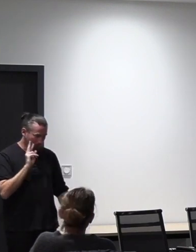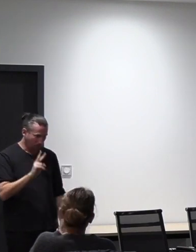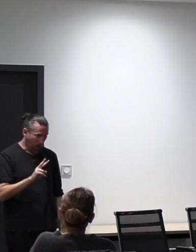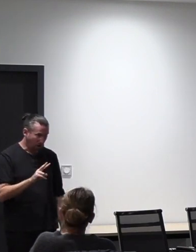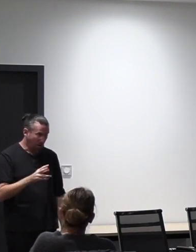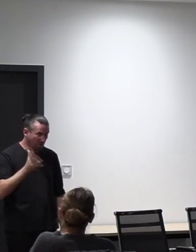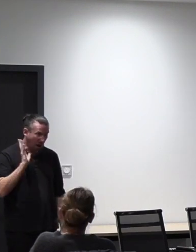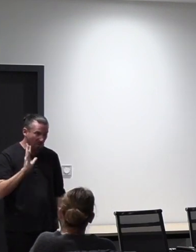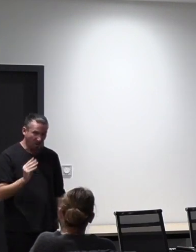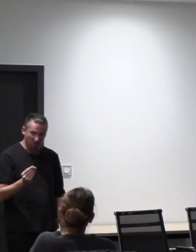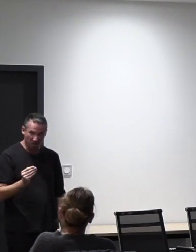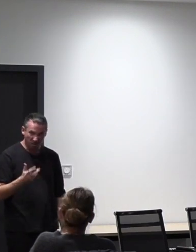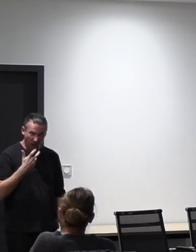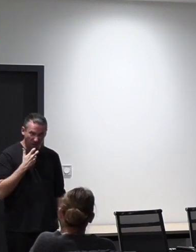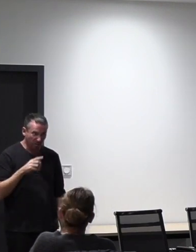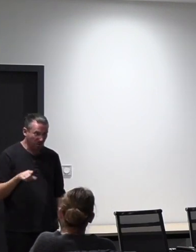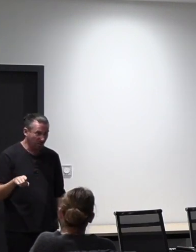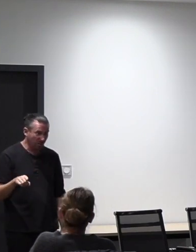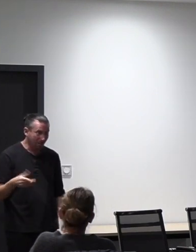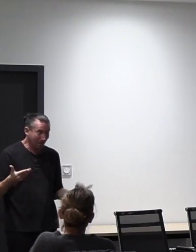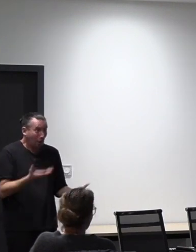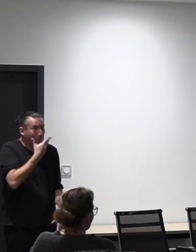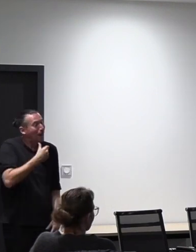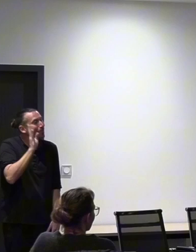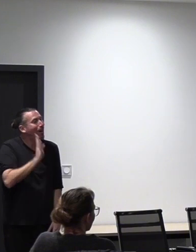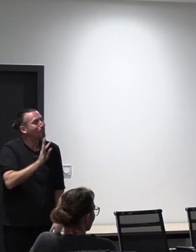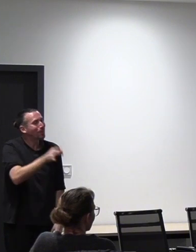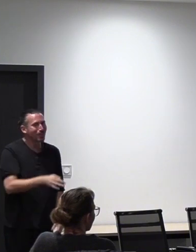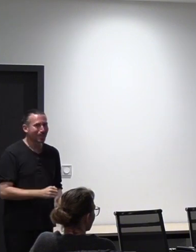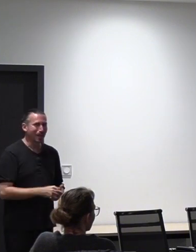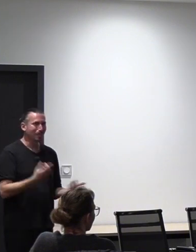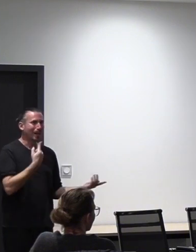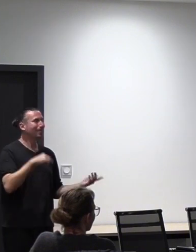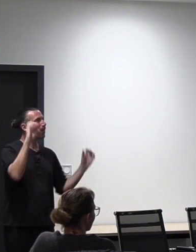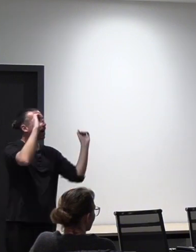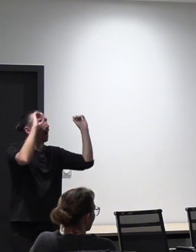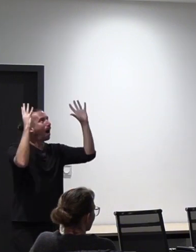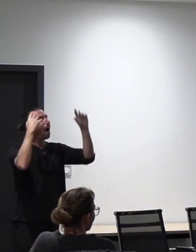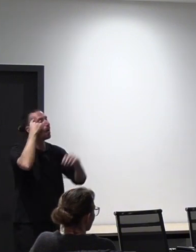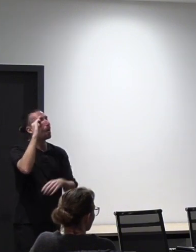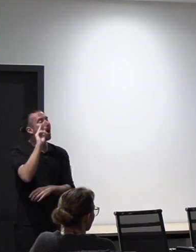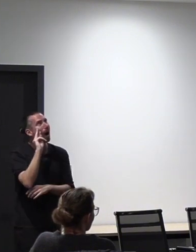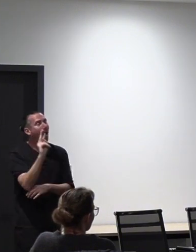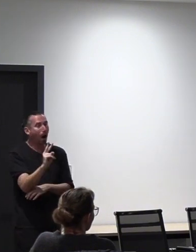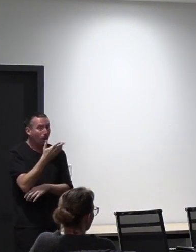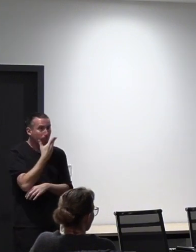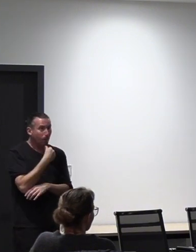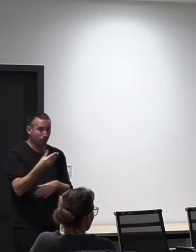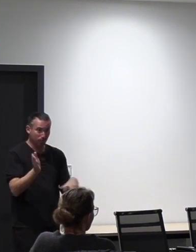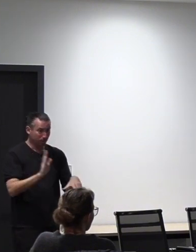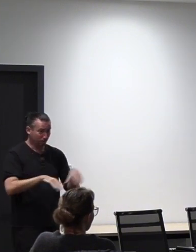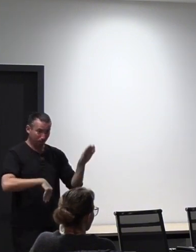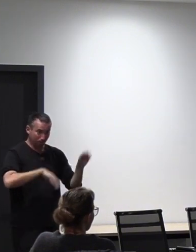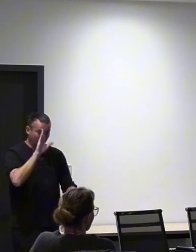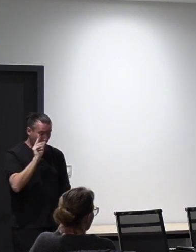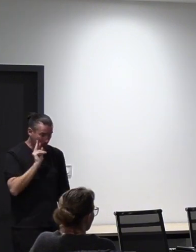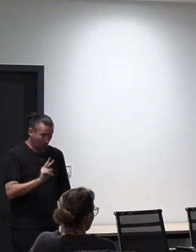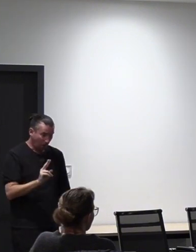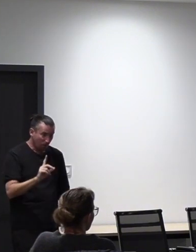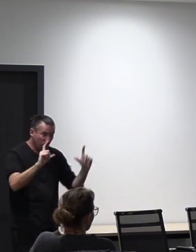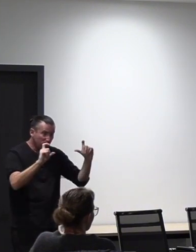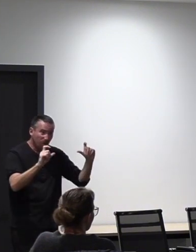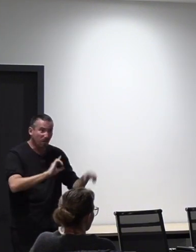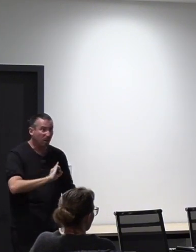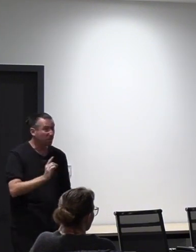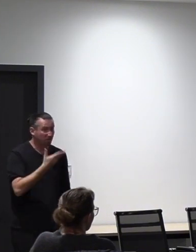on l'avait c'est une très belle femme, mais on l'avait envisagé. C'est ça le regard. Et vous le savez très bien, il y a le regard qui méprise.